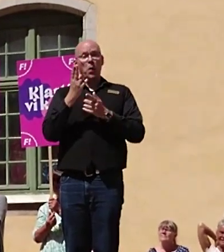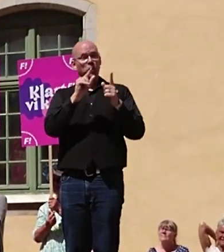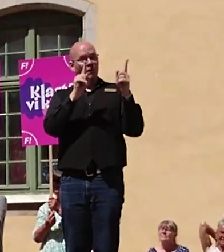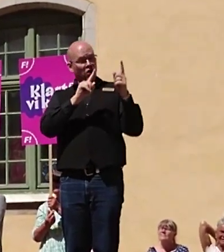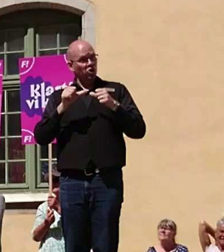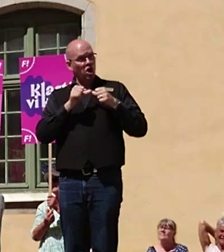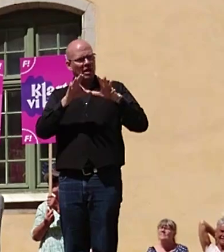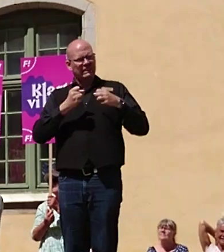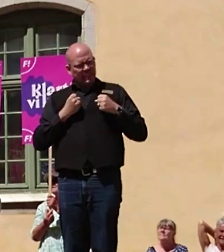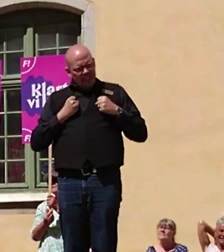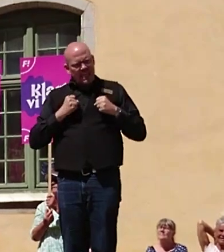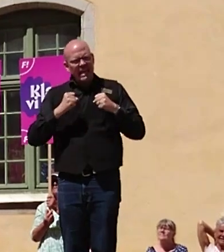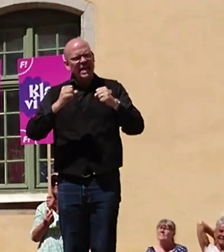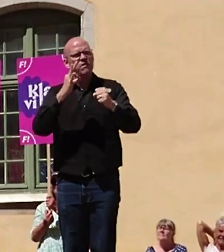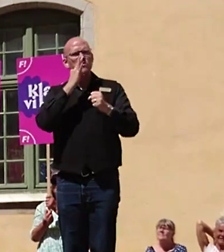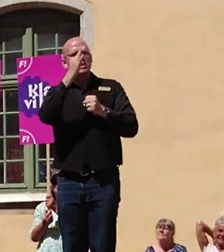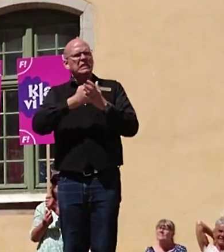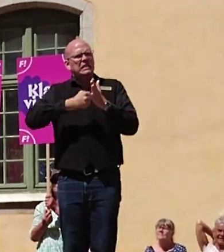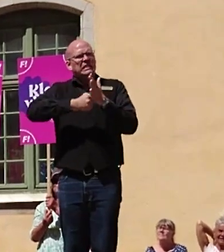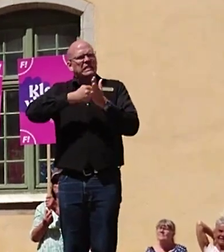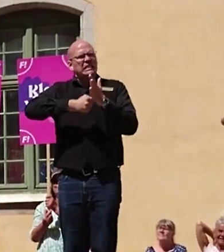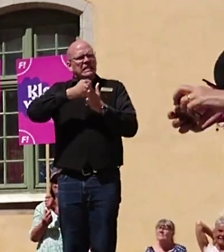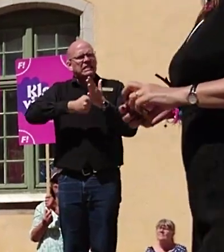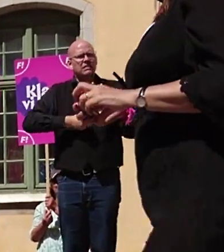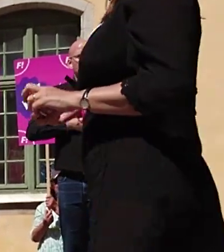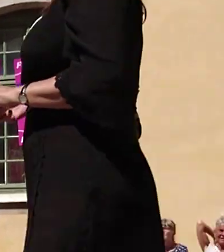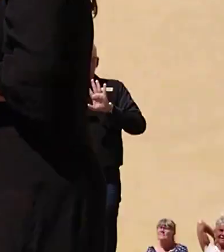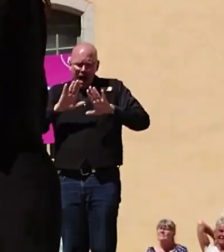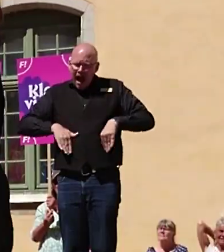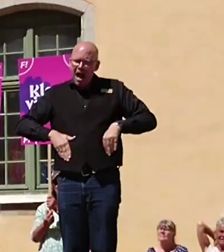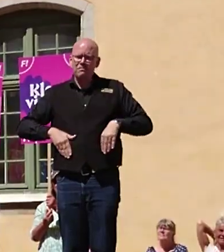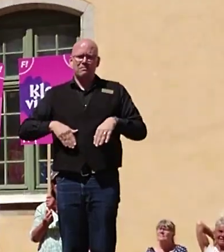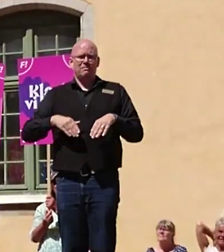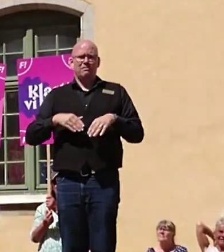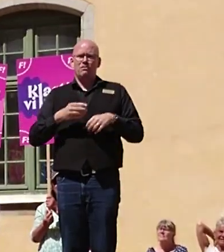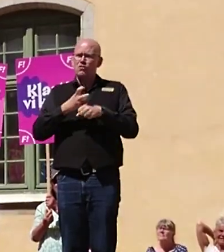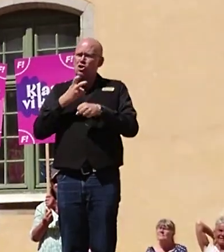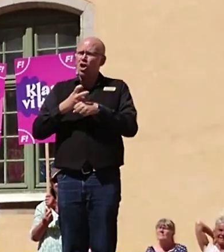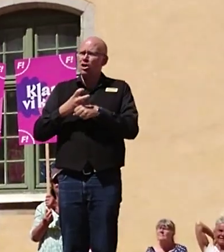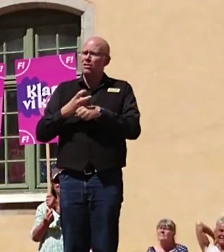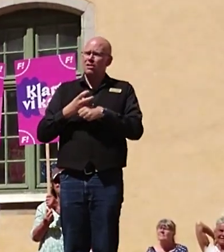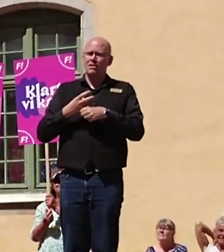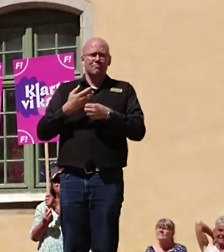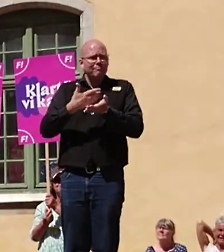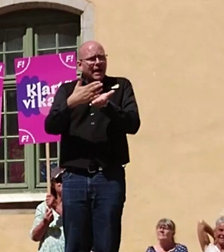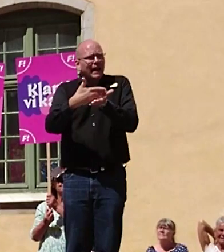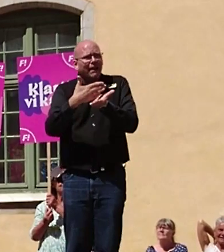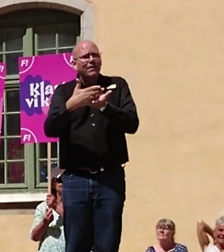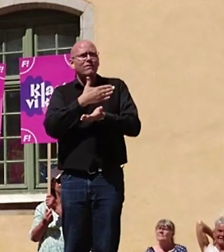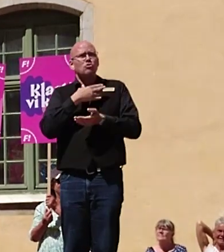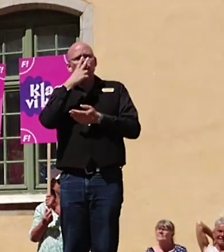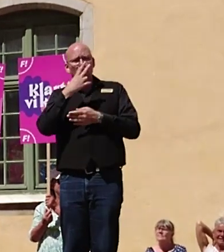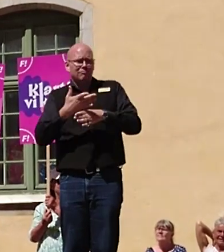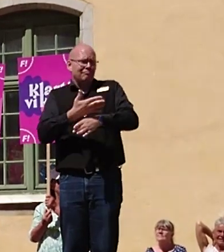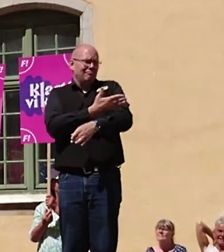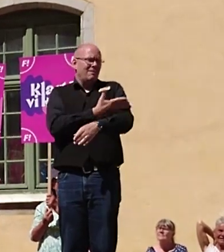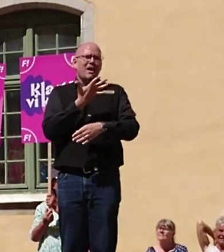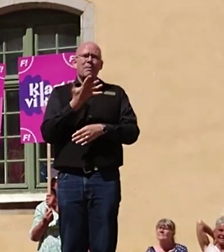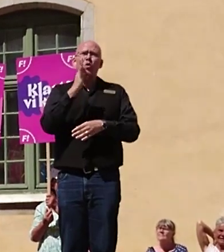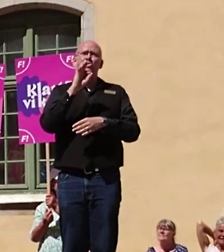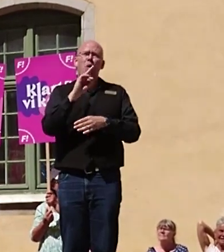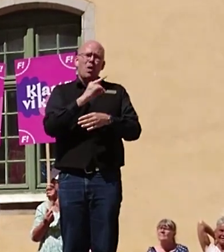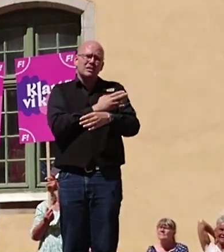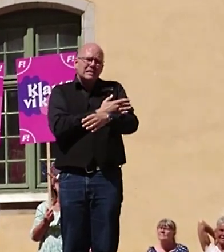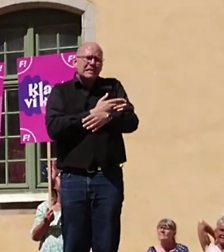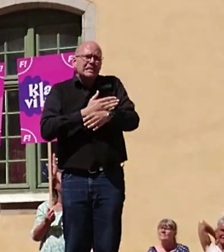som drev den här synen. I 500 år har vi försökt dela med oss av den där synen, och det har varit